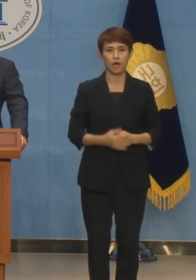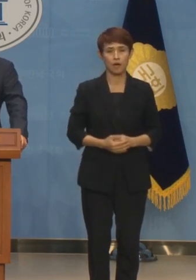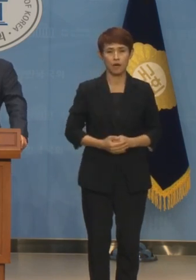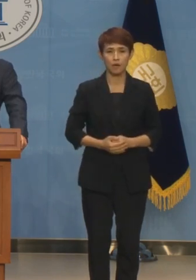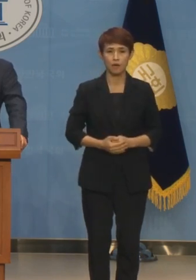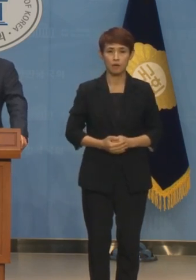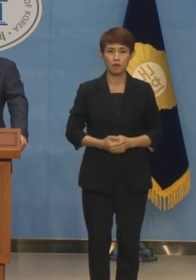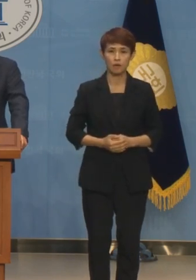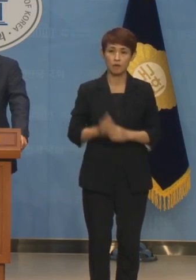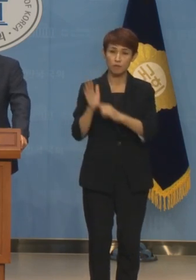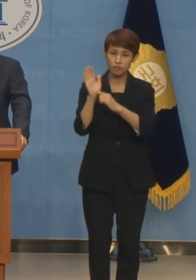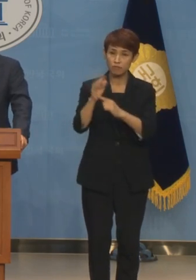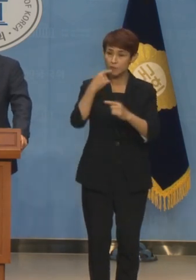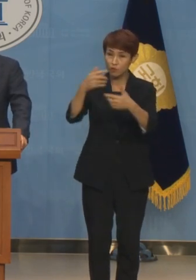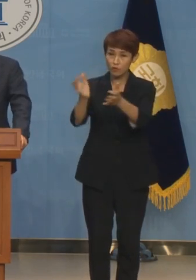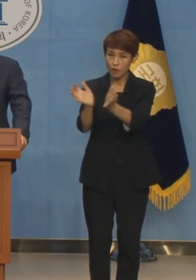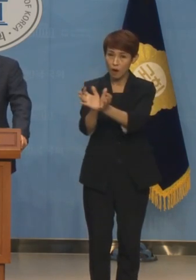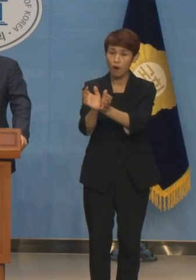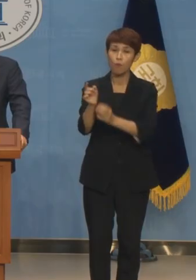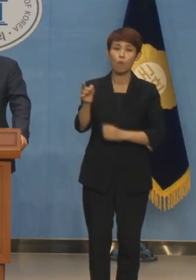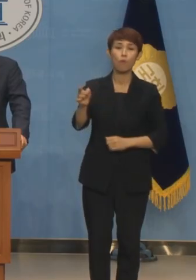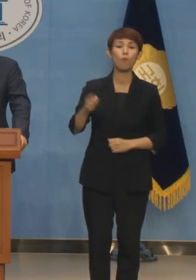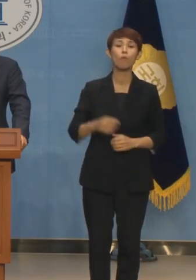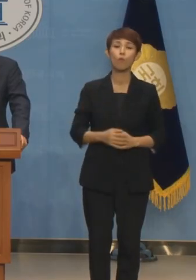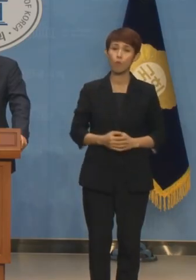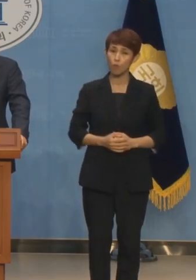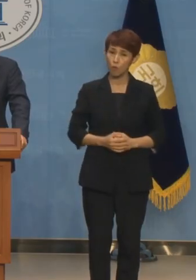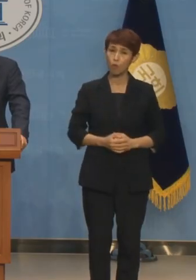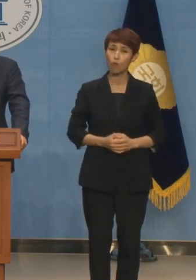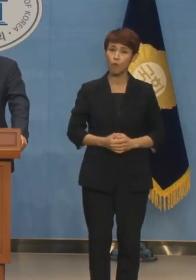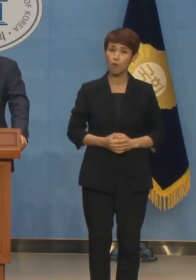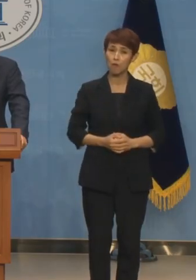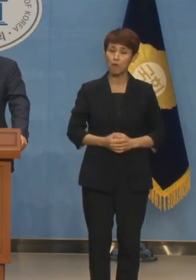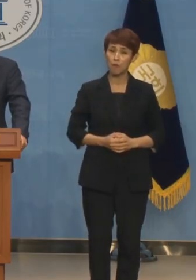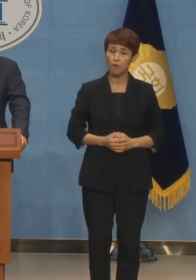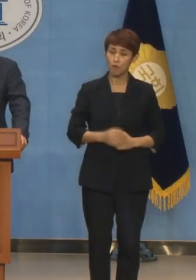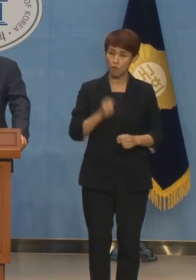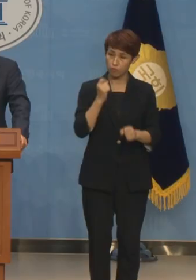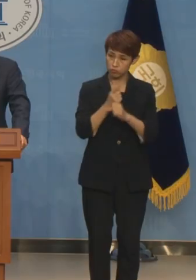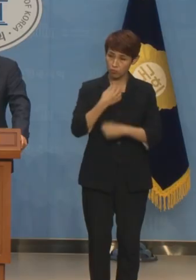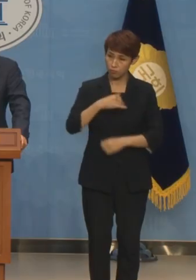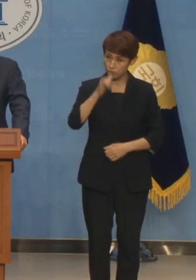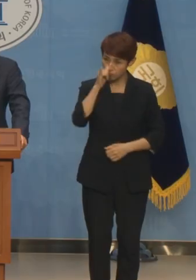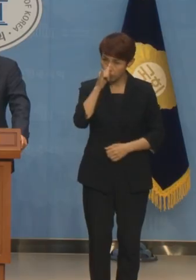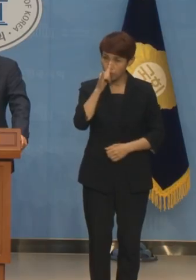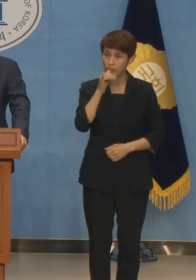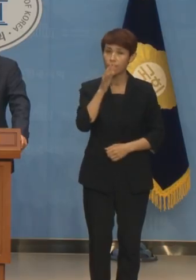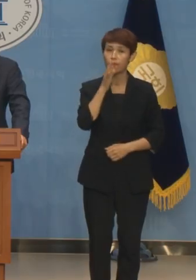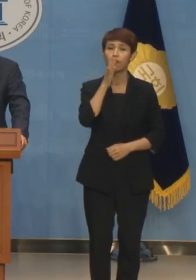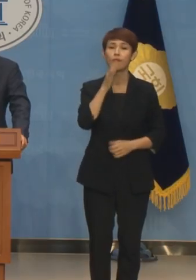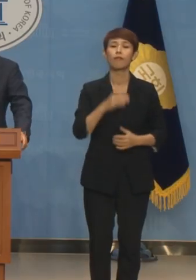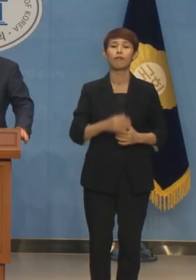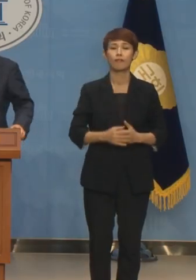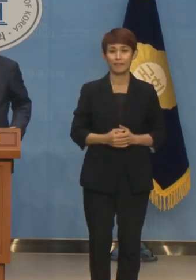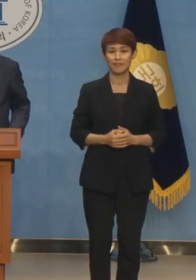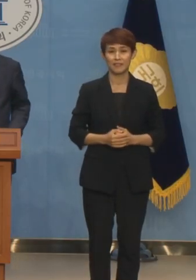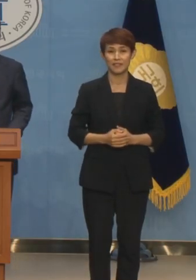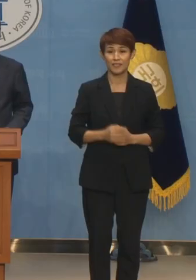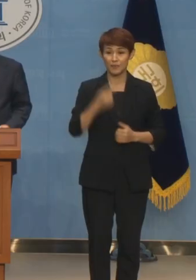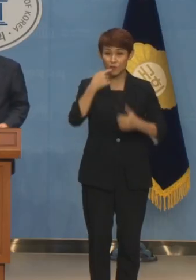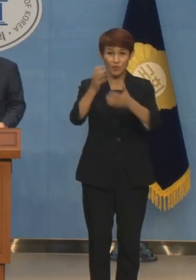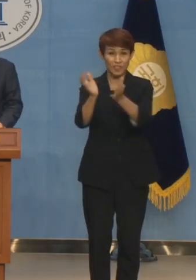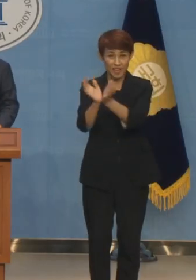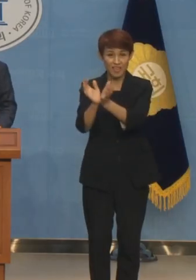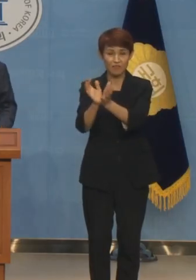이 말은 민주당의 아주 놀랍고 전향적인 깨달음이 아닌가 싶습니다. 민주당이